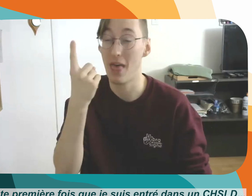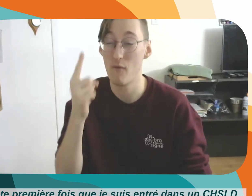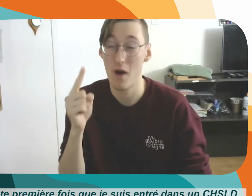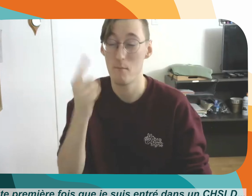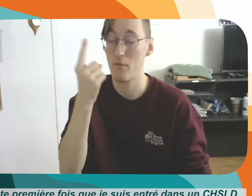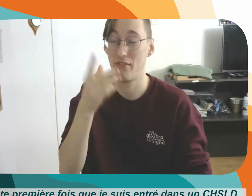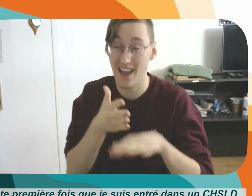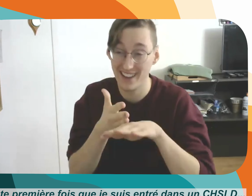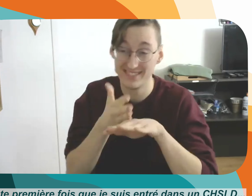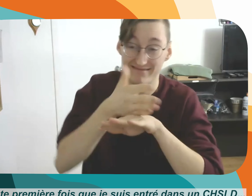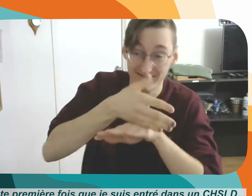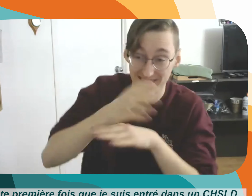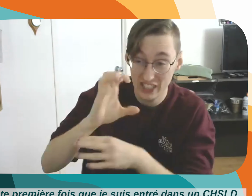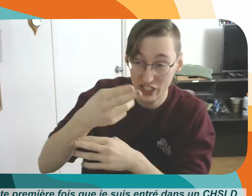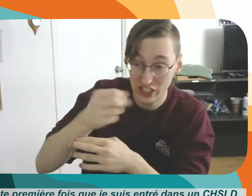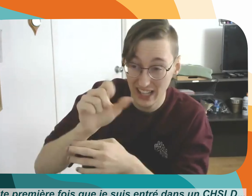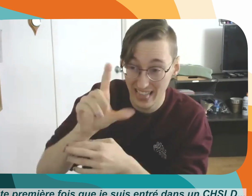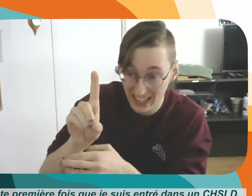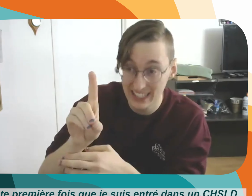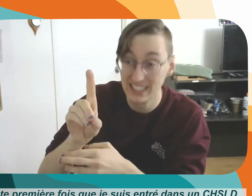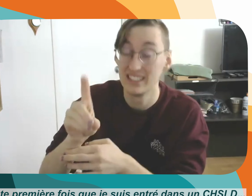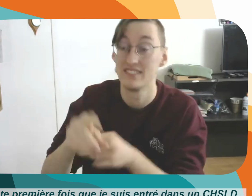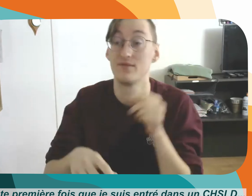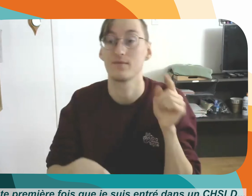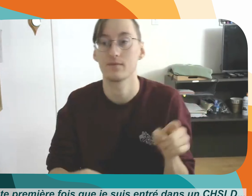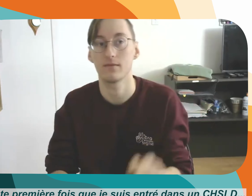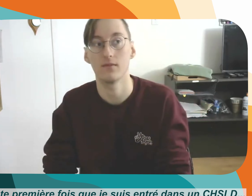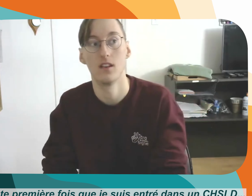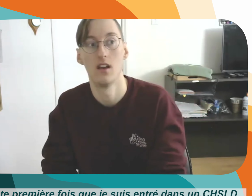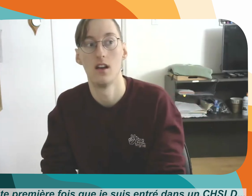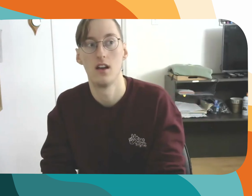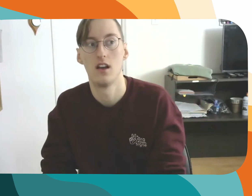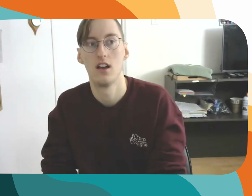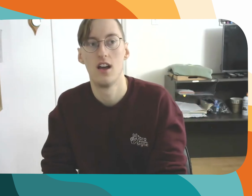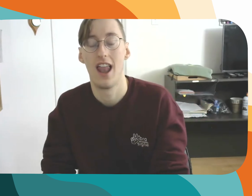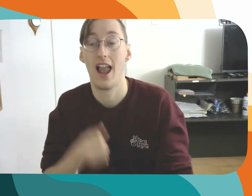La toute première fois que je suis entré dans un CHSLD,